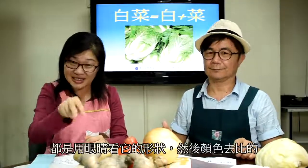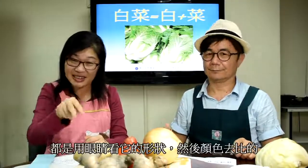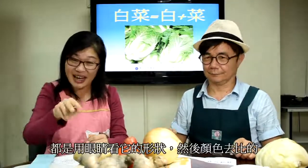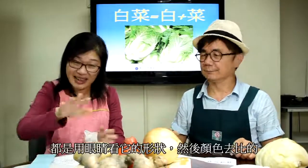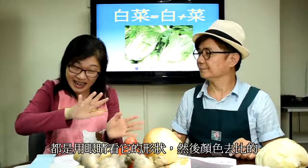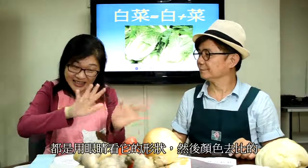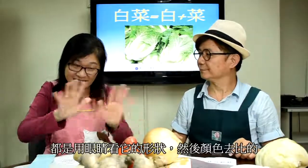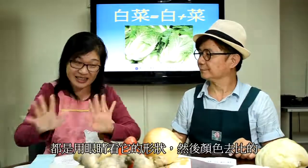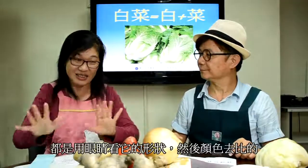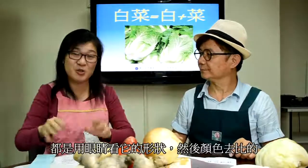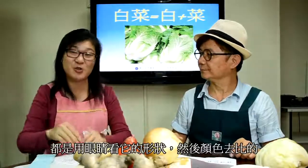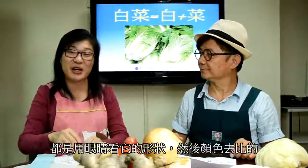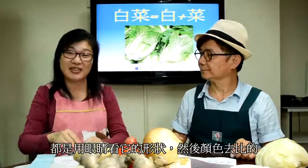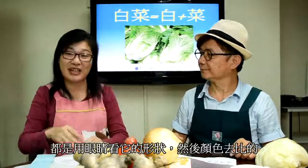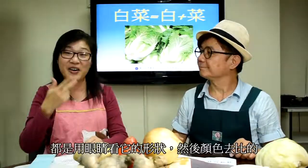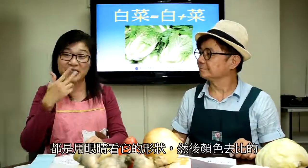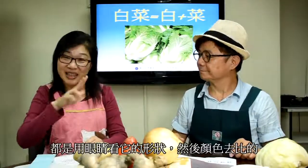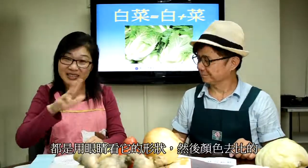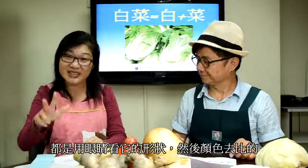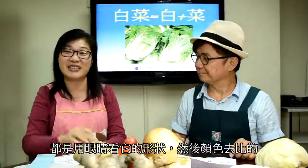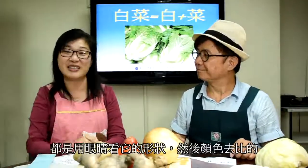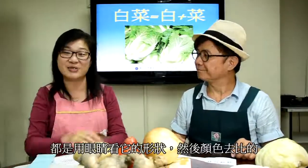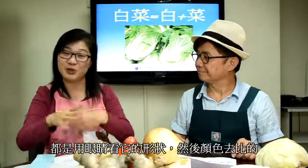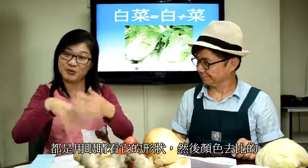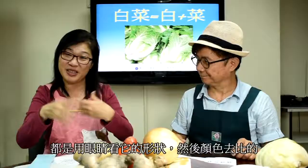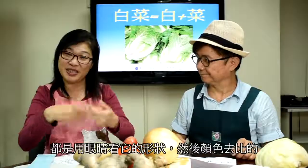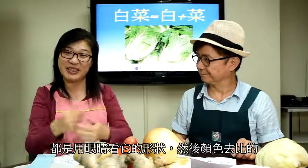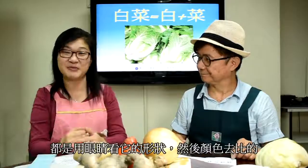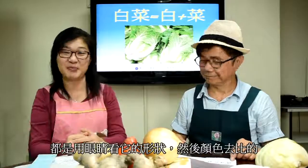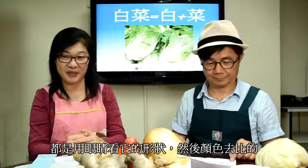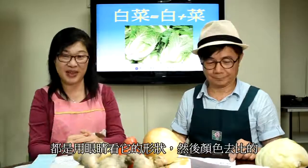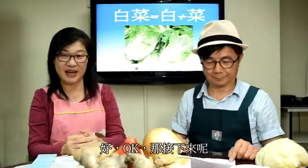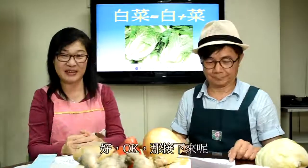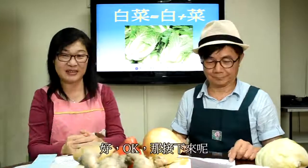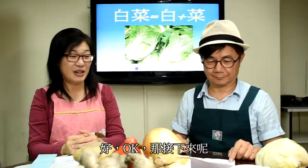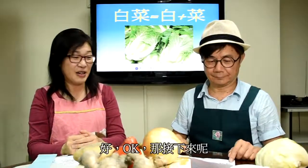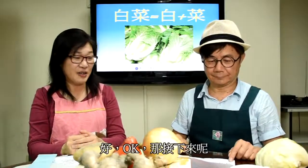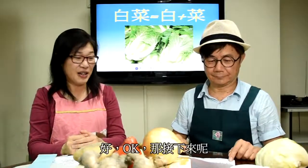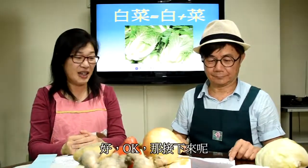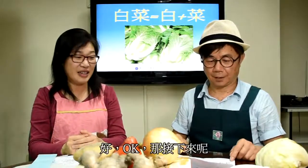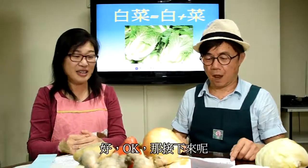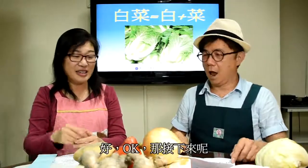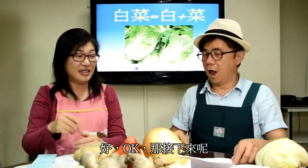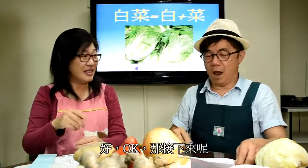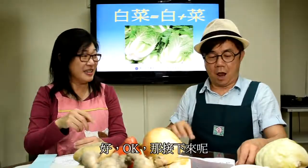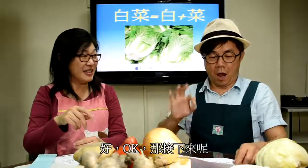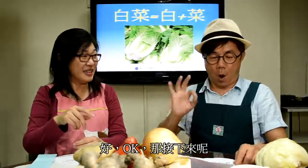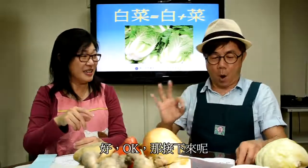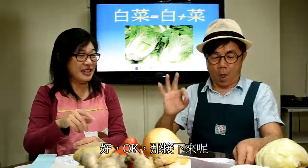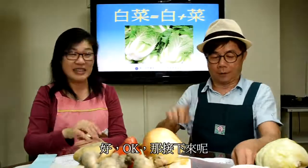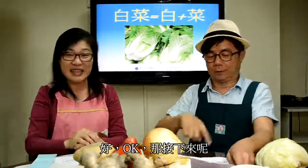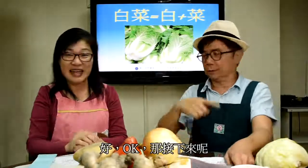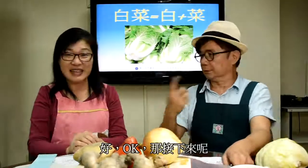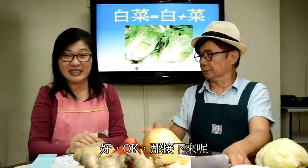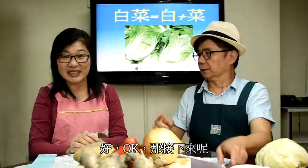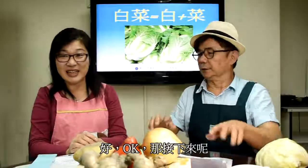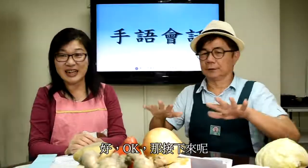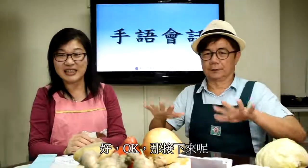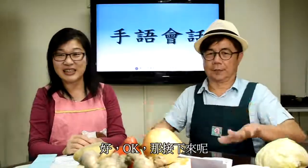看它的形状，然后颜色去比的。好 ，OK， 那接下来呢，我